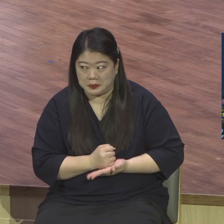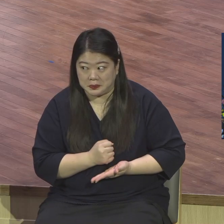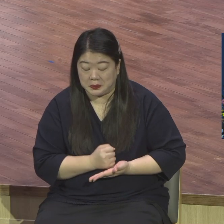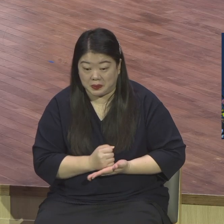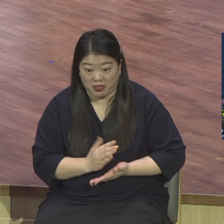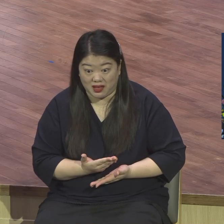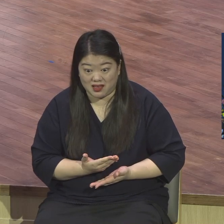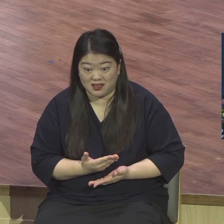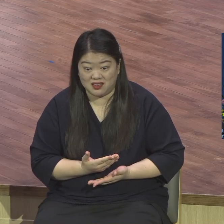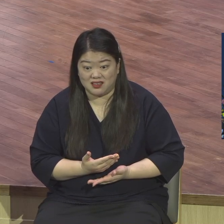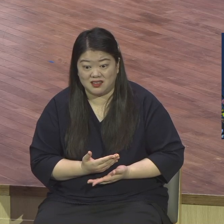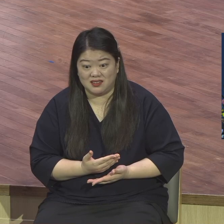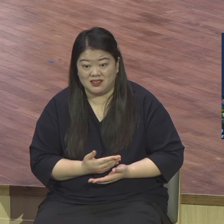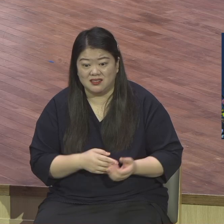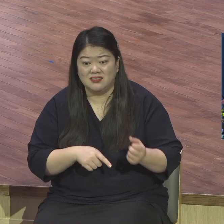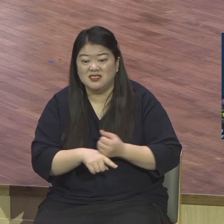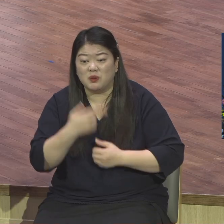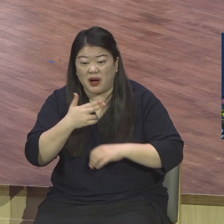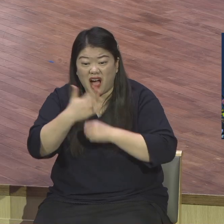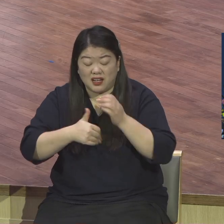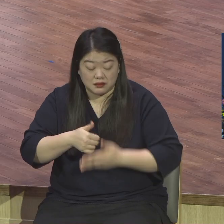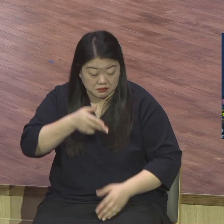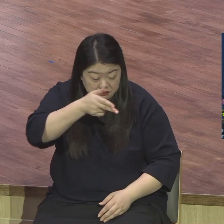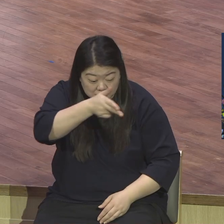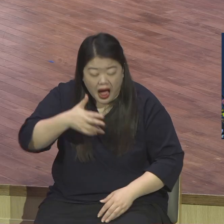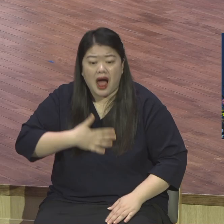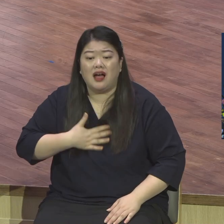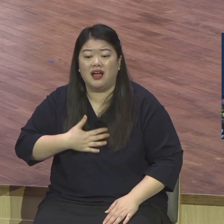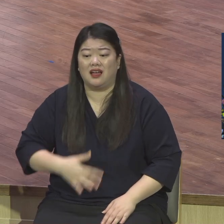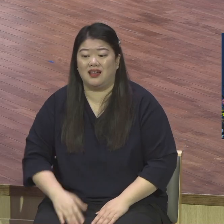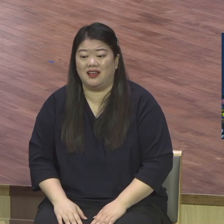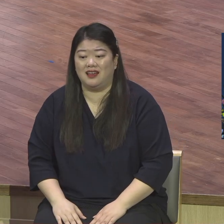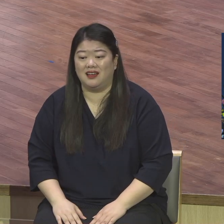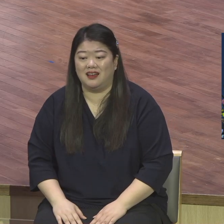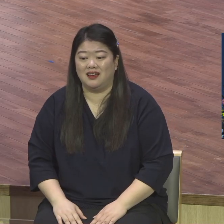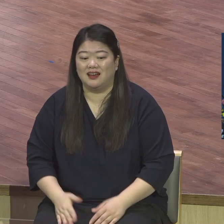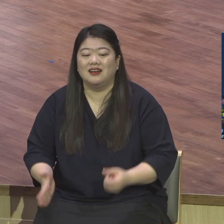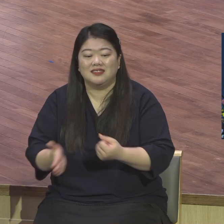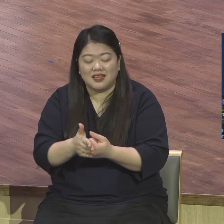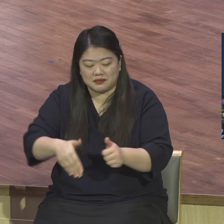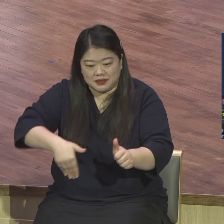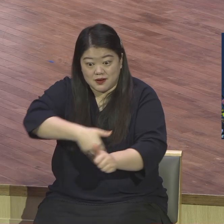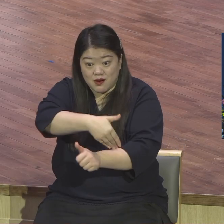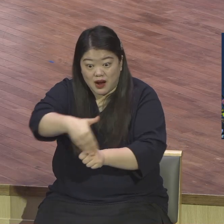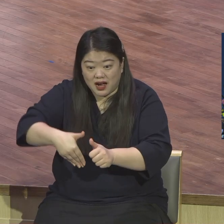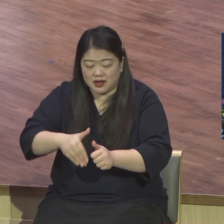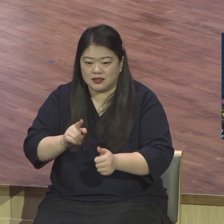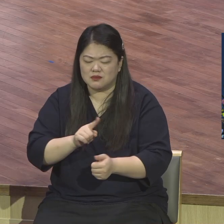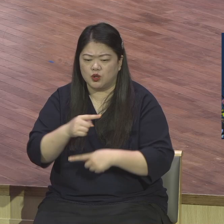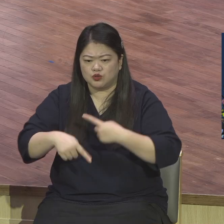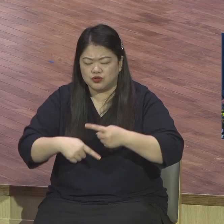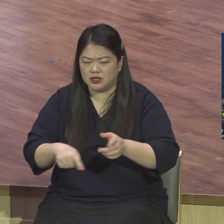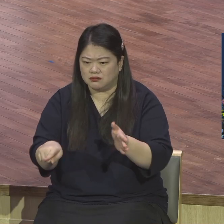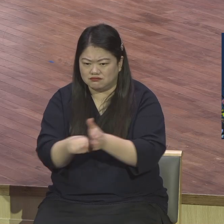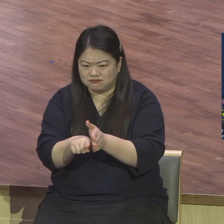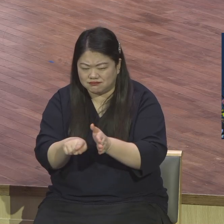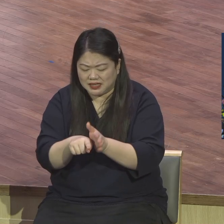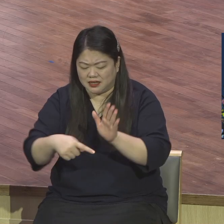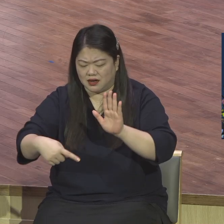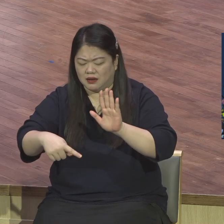영계 전 성도들은 어떤 상황 환경 속에서도 절대 불신앙의 말